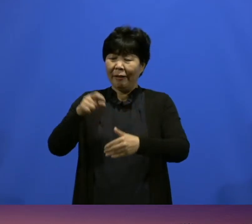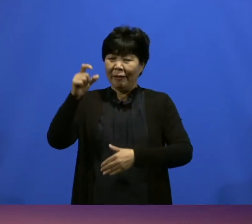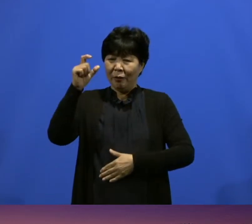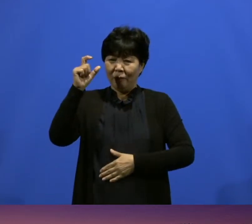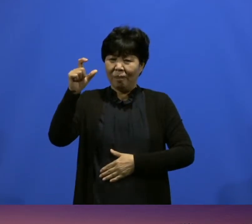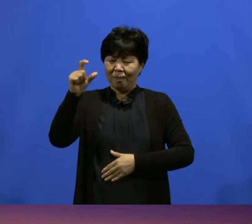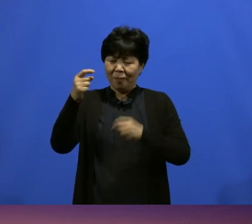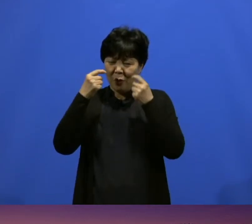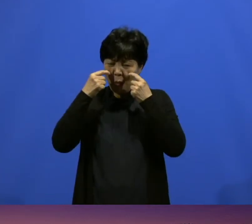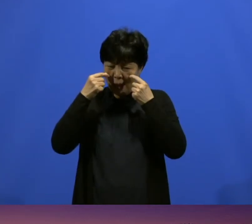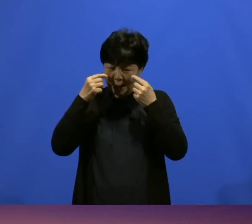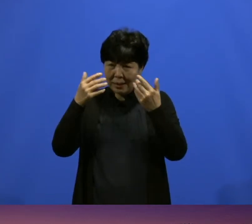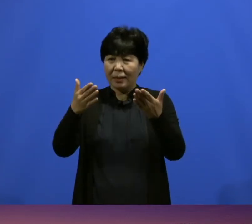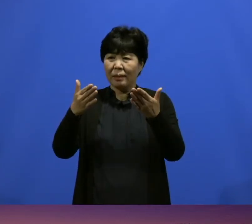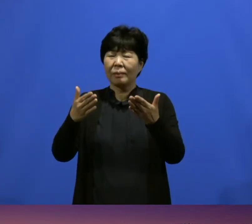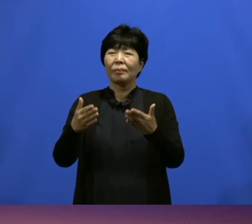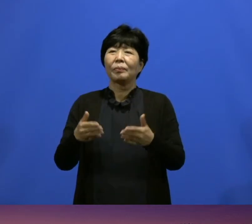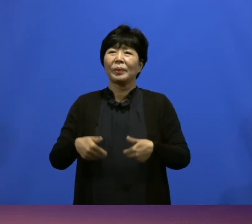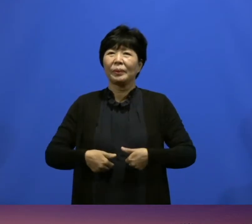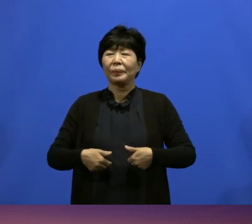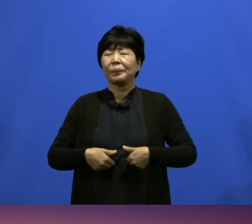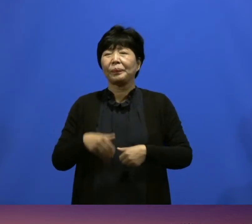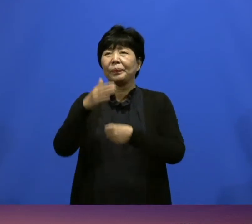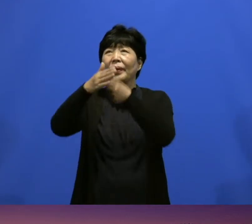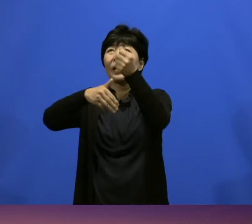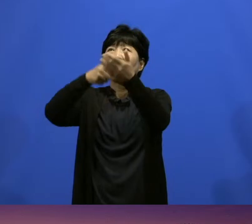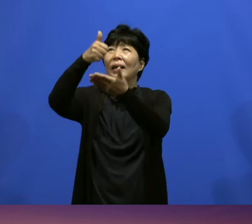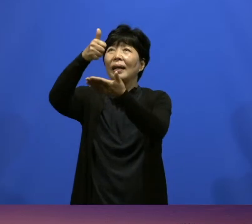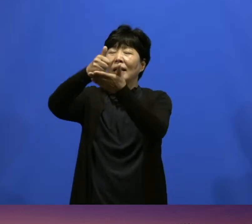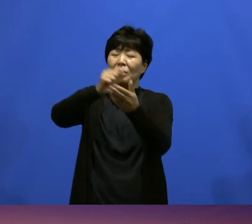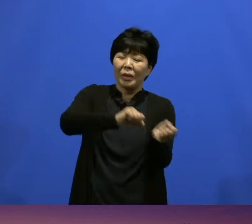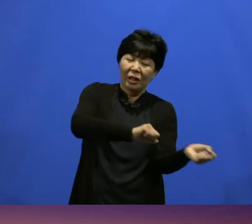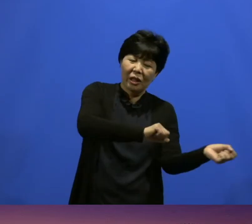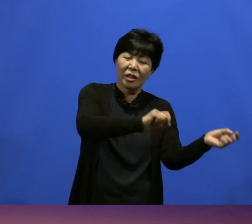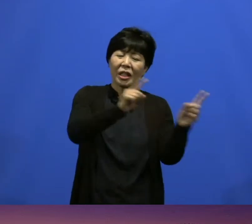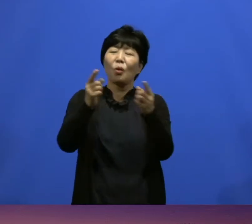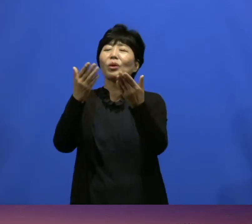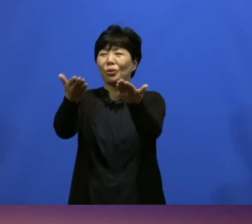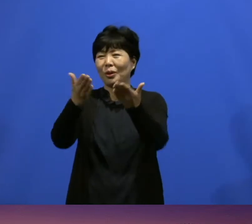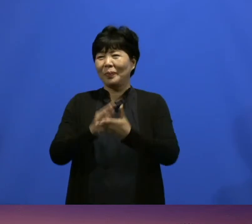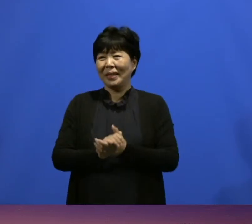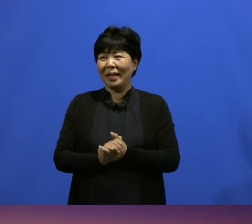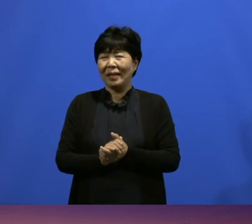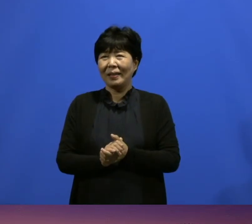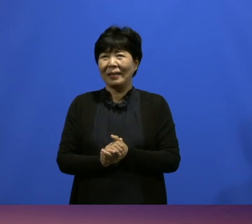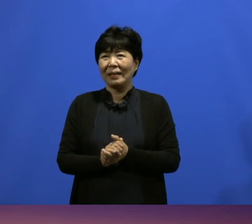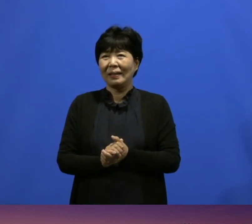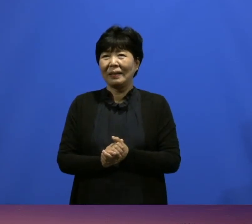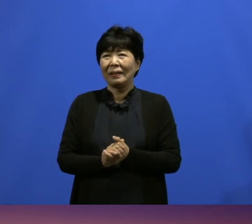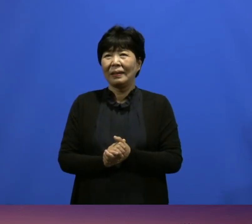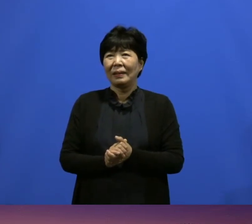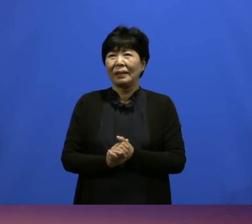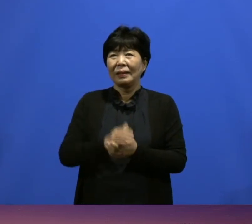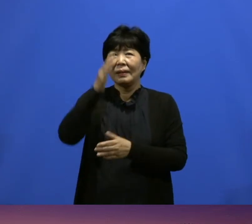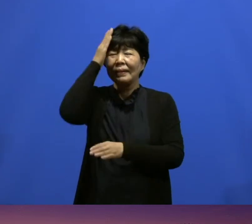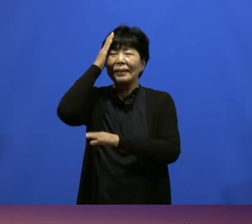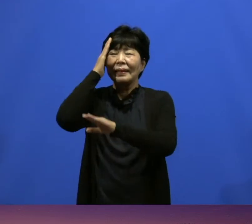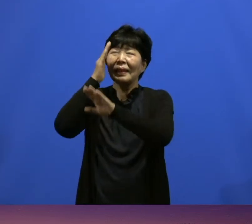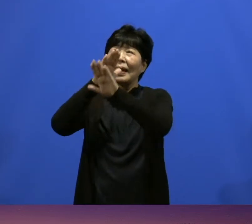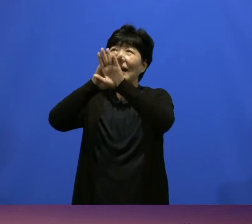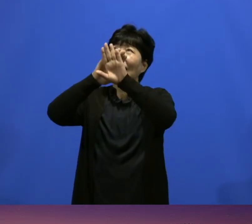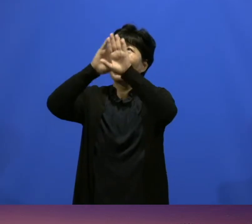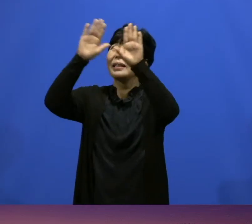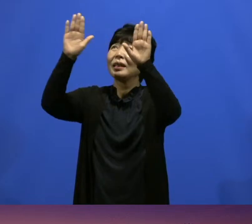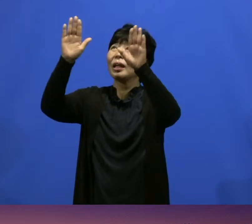우리는 망할 수가 없어요. 하나님이 일으켜 세우십니다. 하나님, 그래서 하늘에서는 주 외에